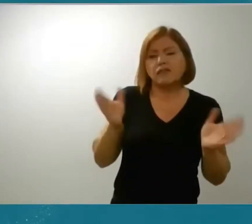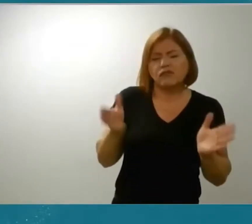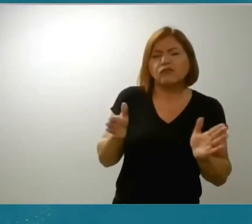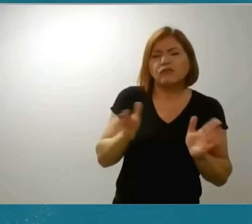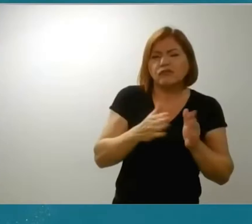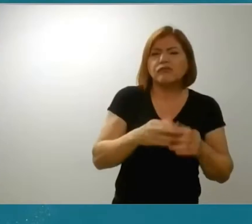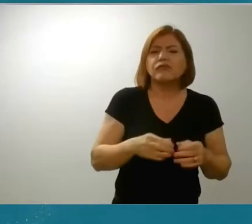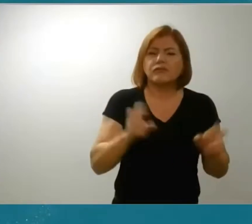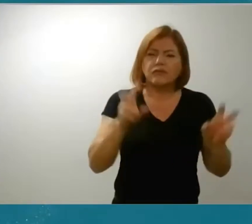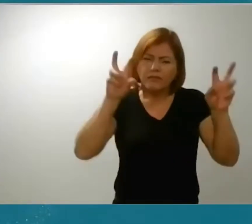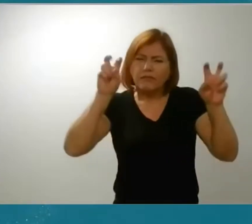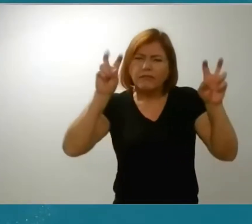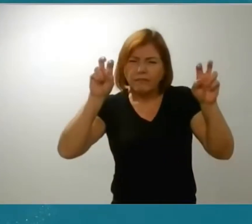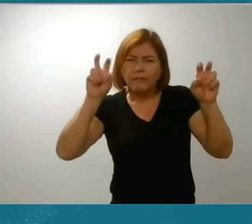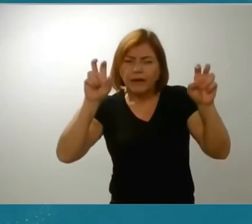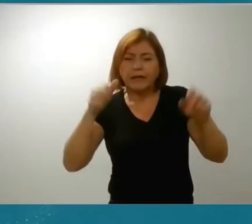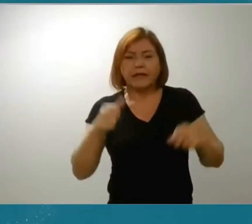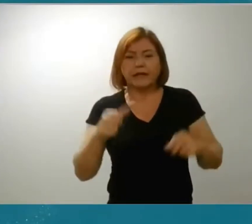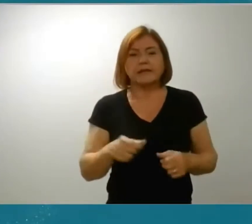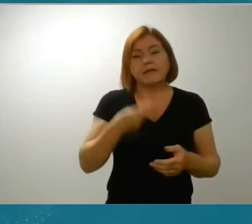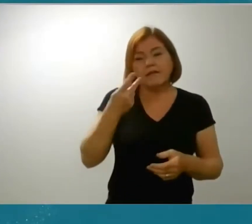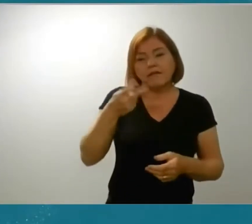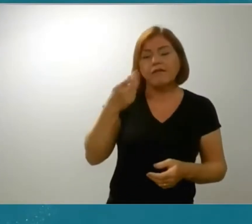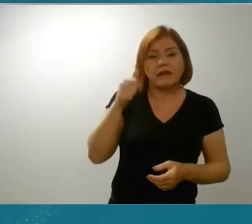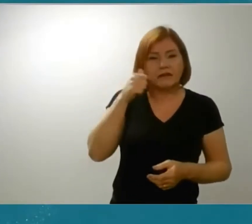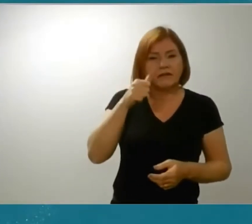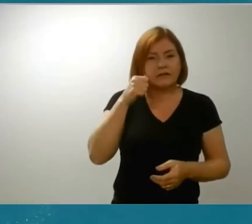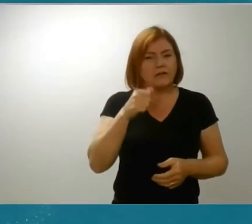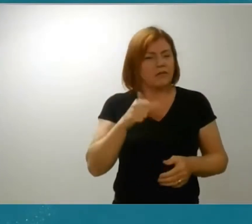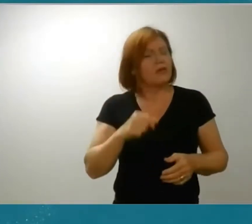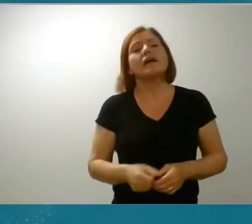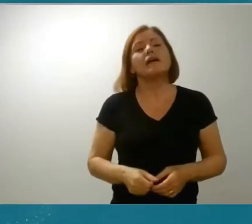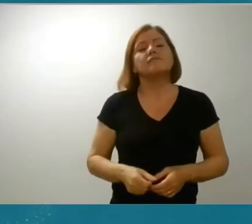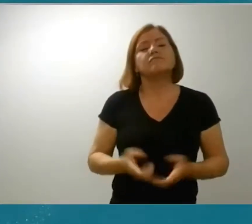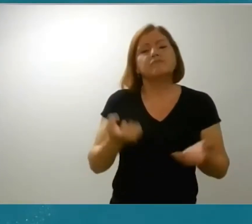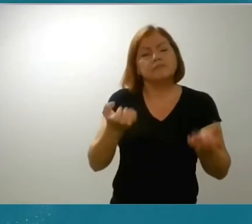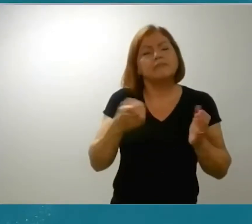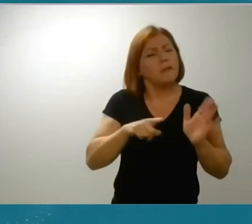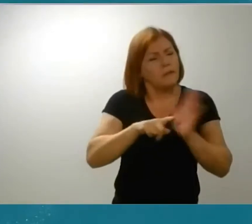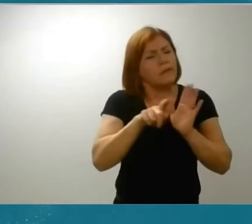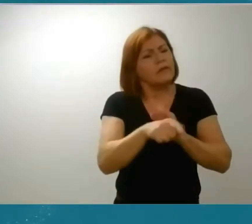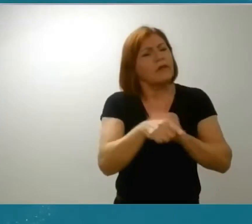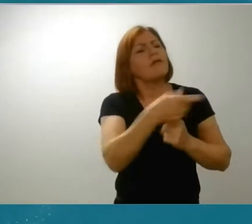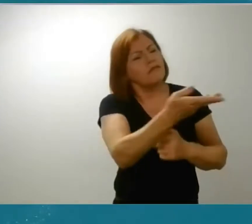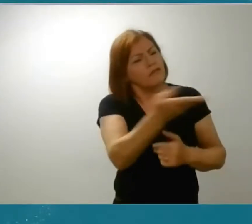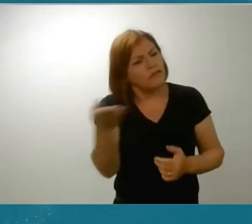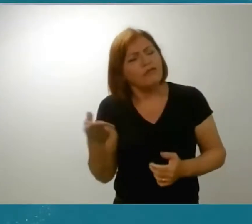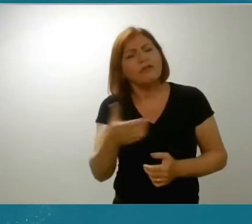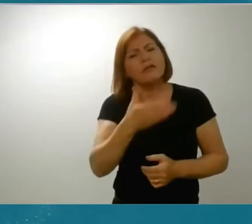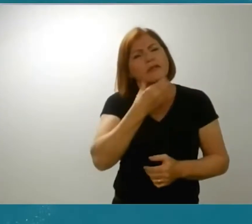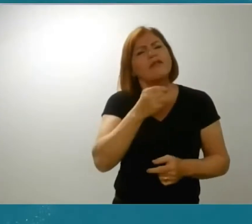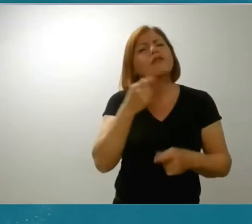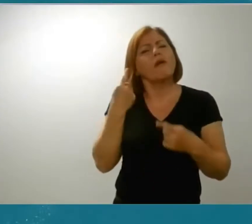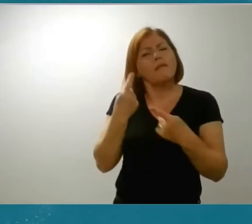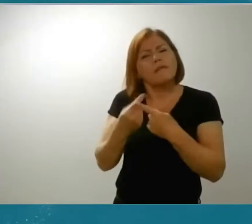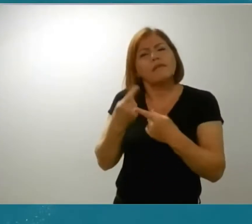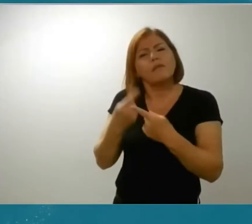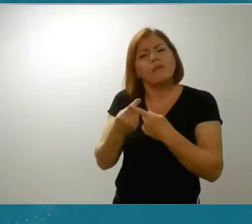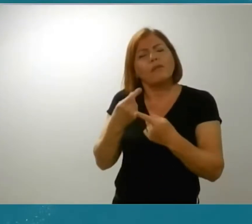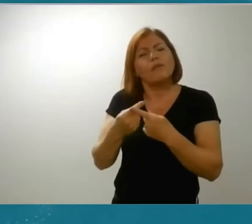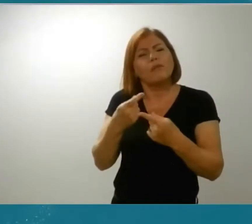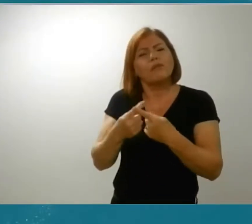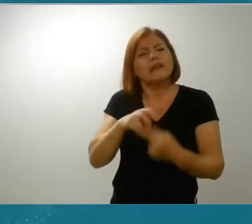no começo. Eu quero perguntar para vocês, homens, por que a serpente no